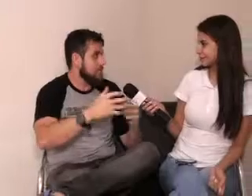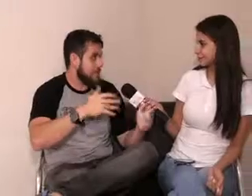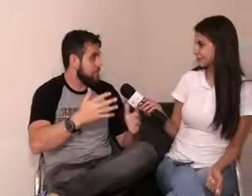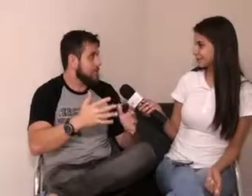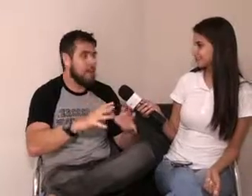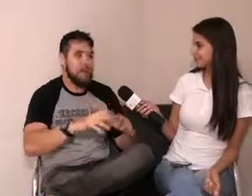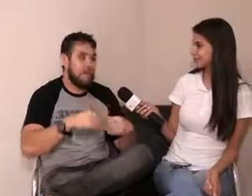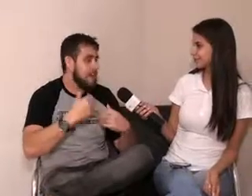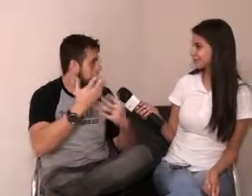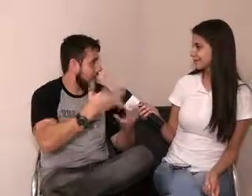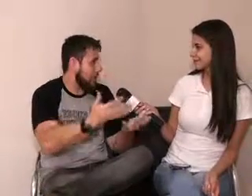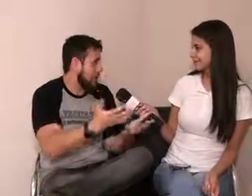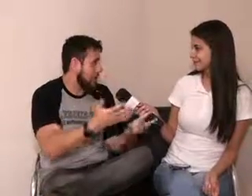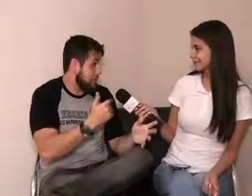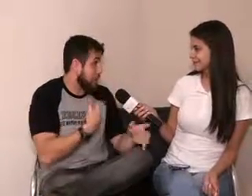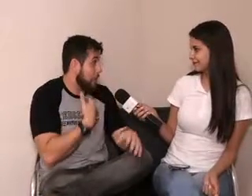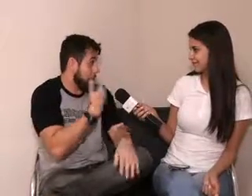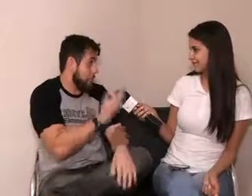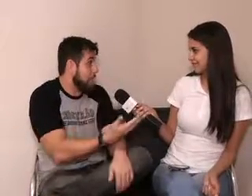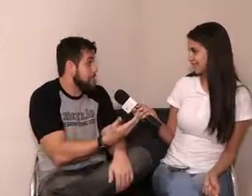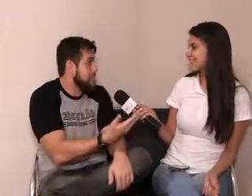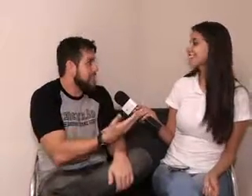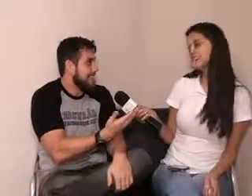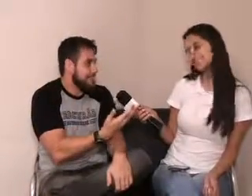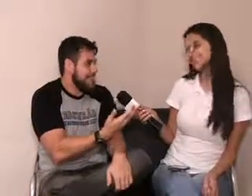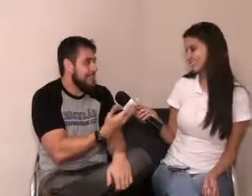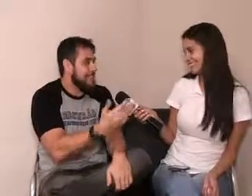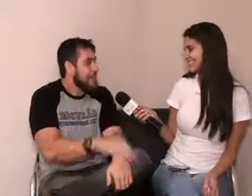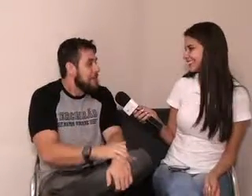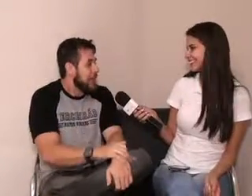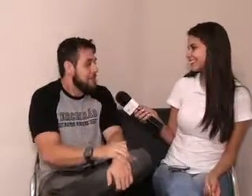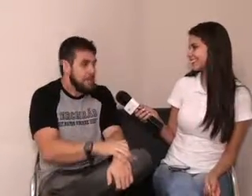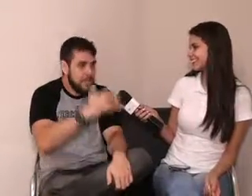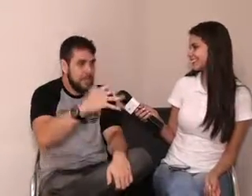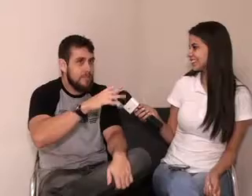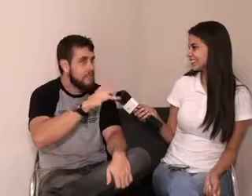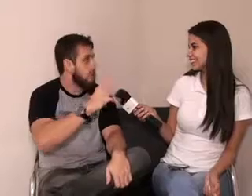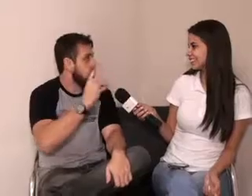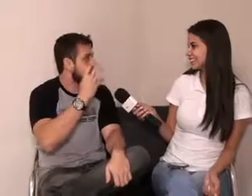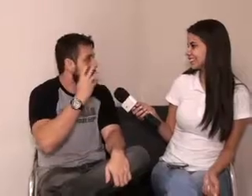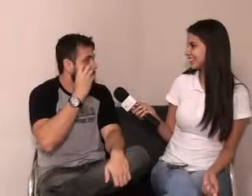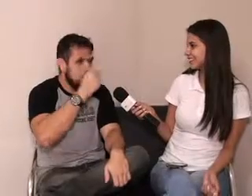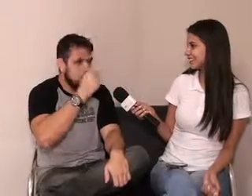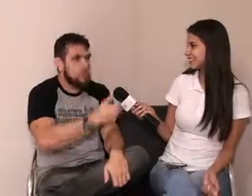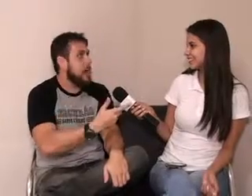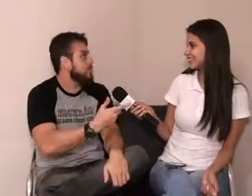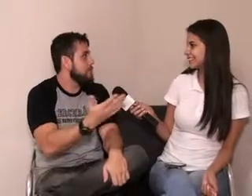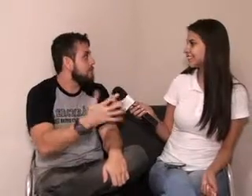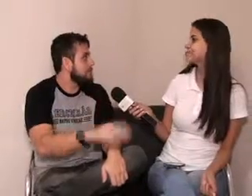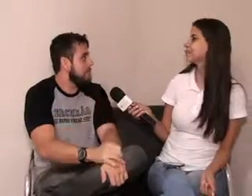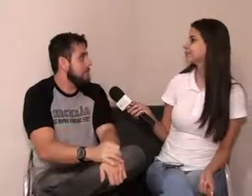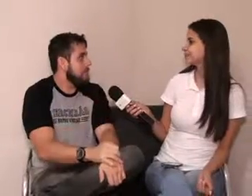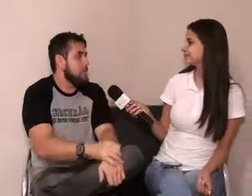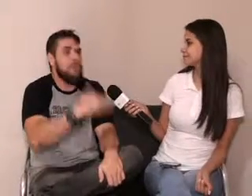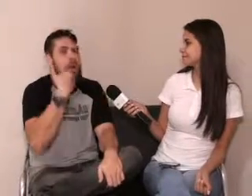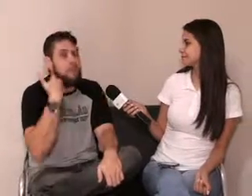se você não tem um sinal, ele vai te dar uma característica. Eu não posso fazer isso, tá certo? Mas com certeza vai ser alguma coisa que é bem do seu traço, né? Então, ou